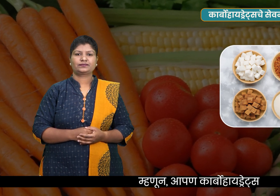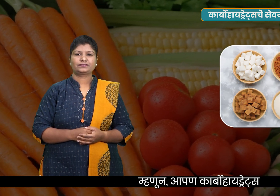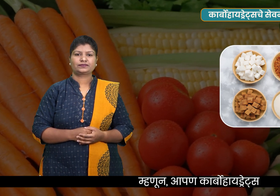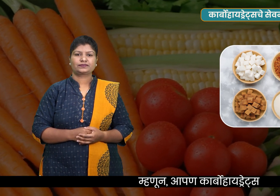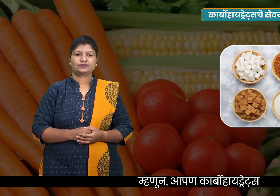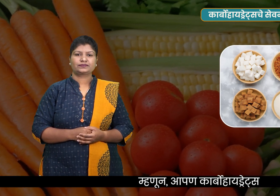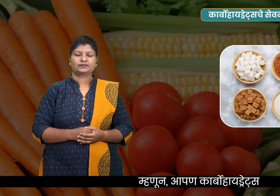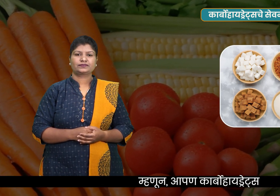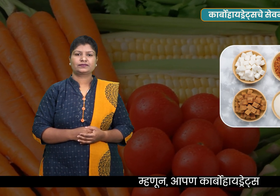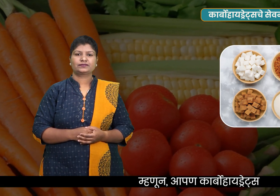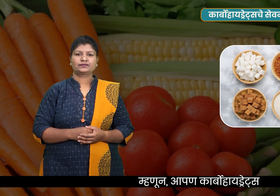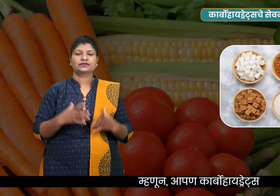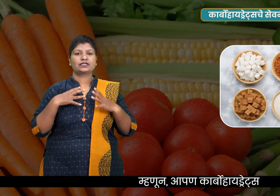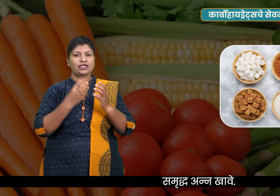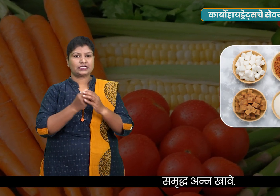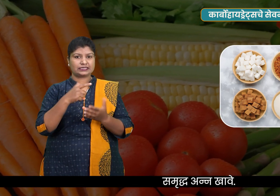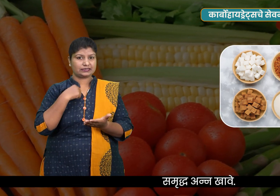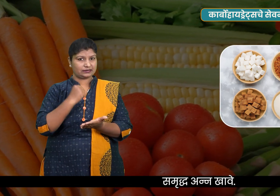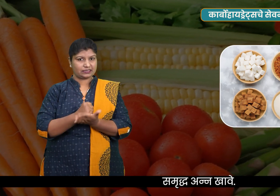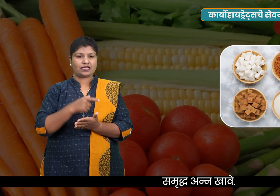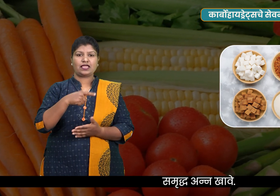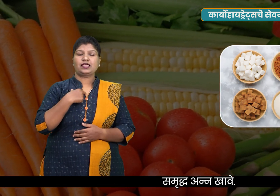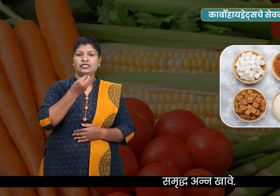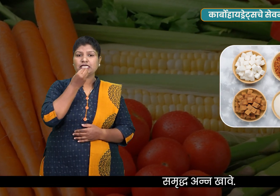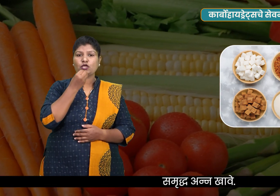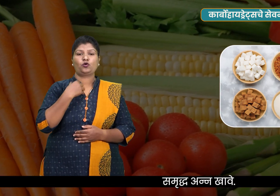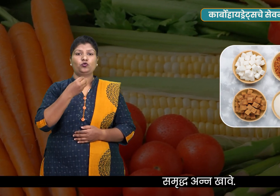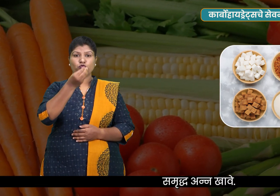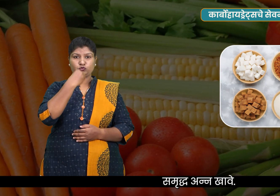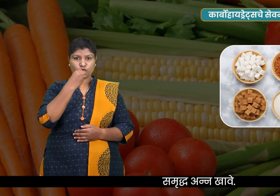म्हणून आपण कार्बोहायड्रेट्स समृद्ध अन्न खावे.